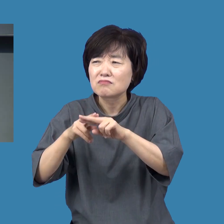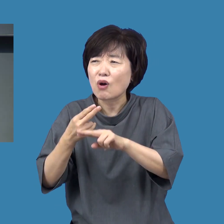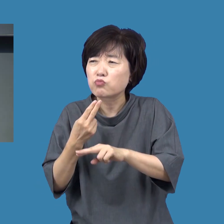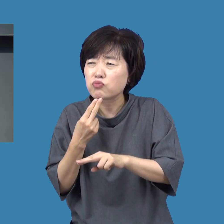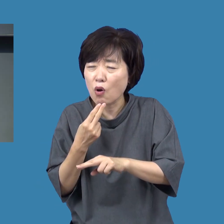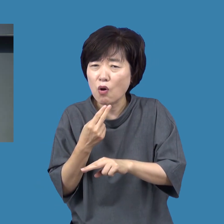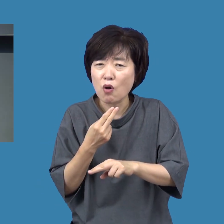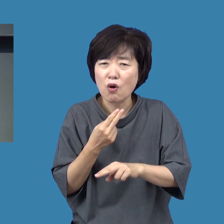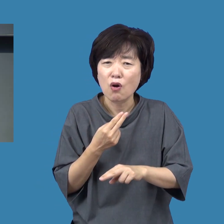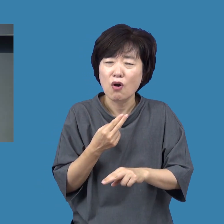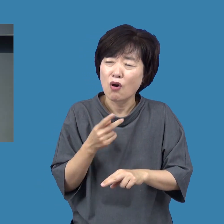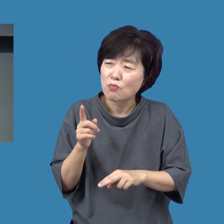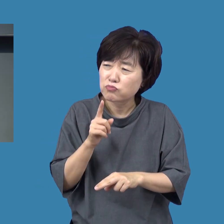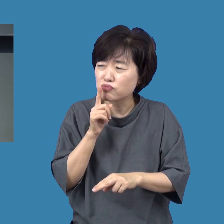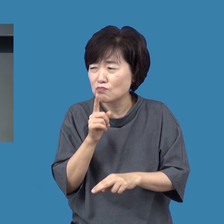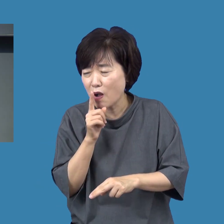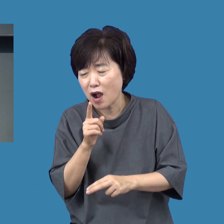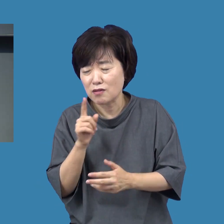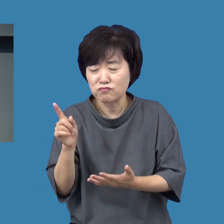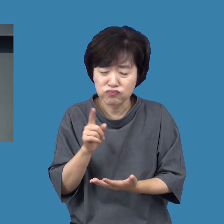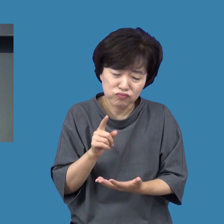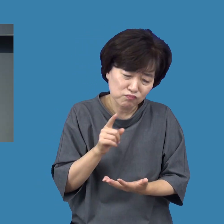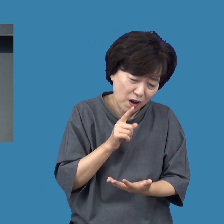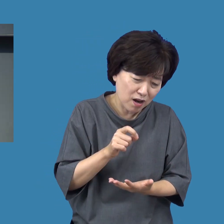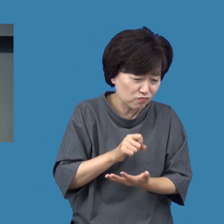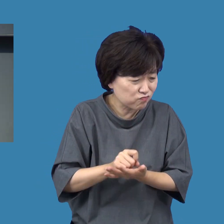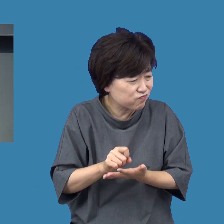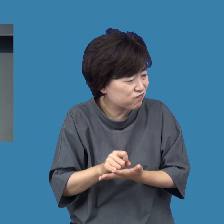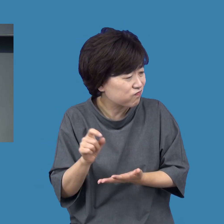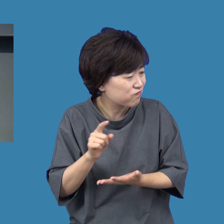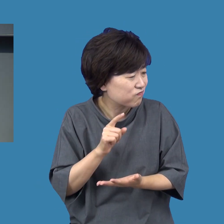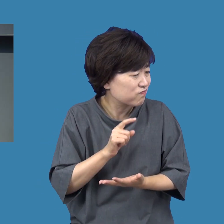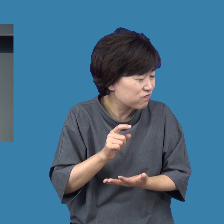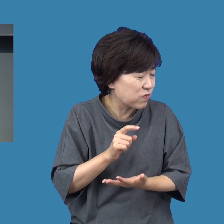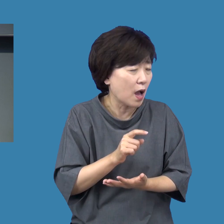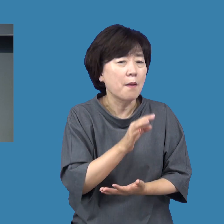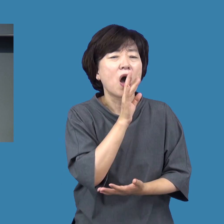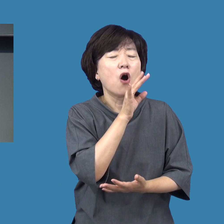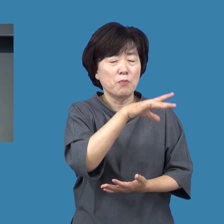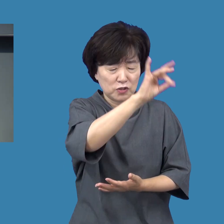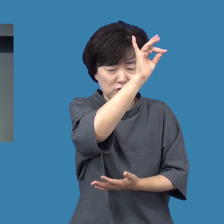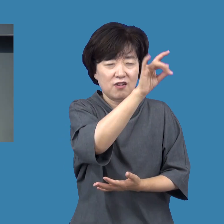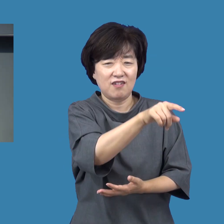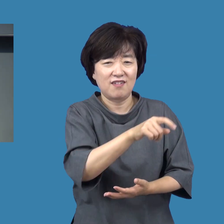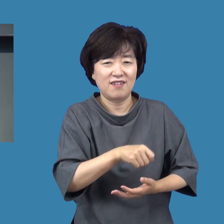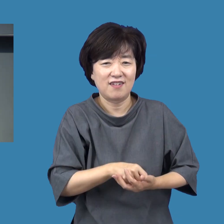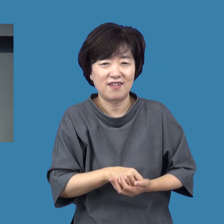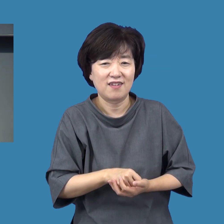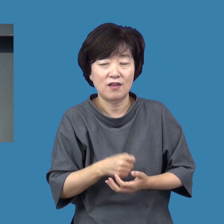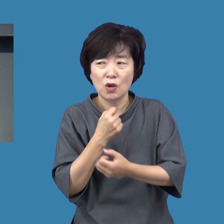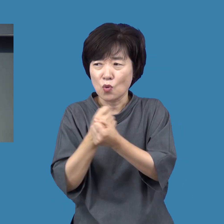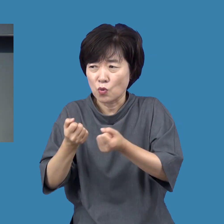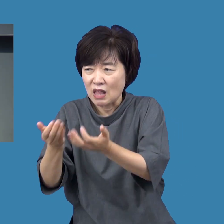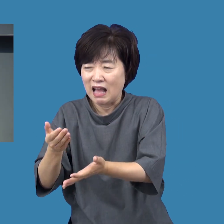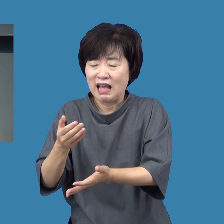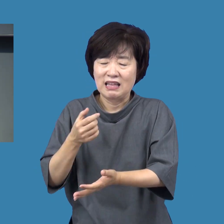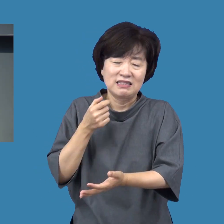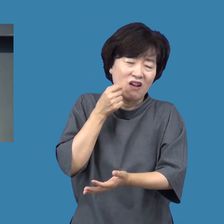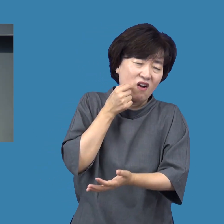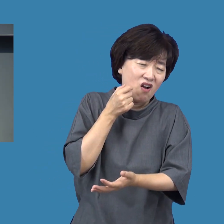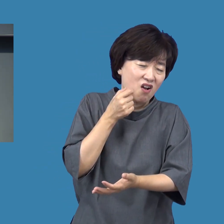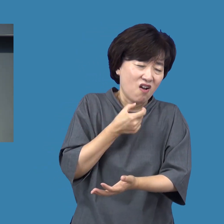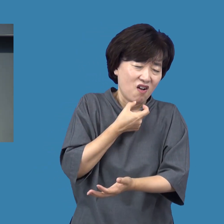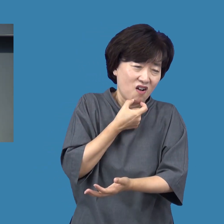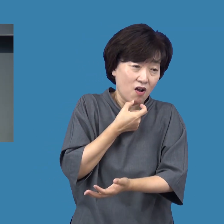끼니 묵상하는데 뭘 써야 될지 모르시겠습니까? 방언으로 기도하십시오. 용서가 잘 안 되십니까? 방언으로